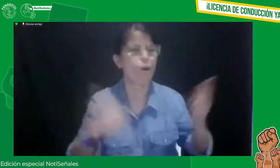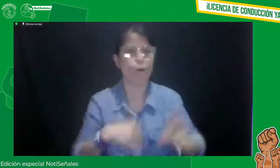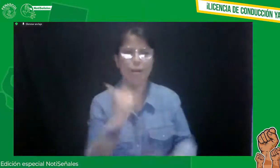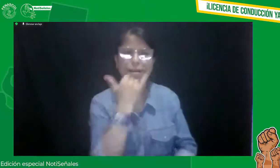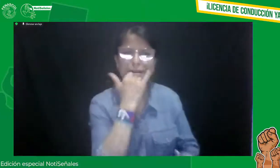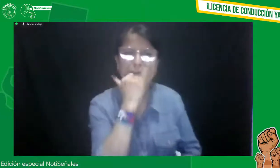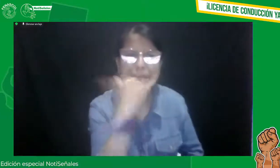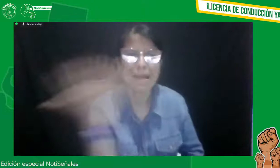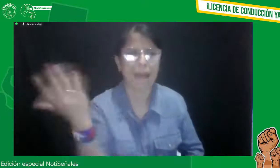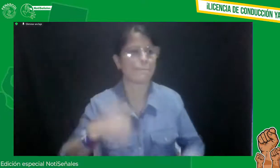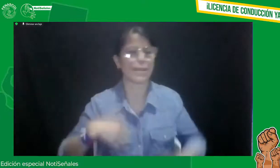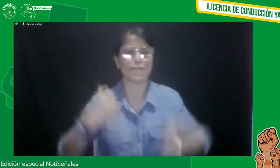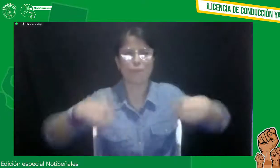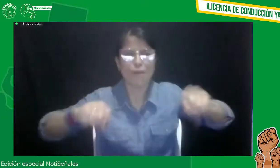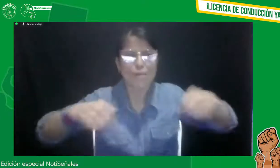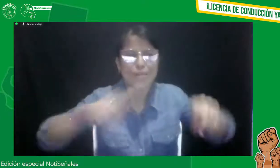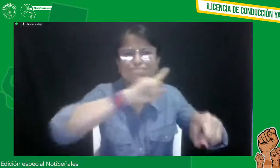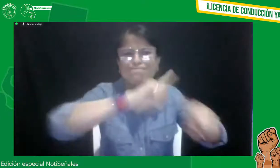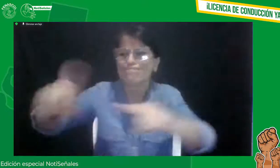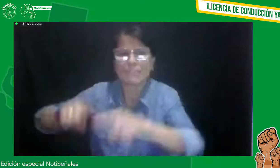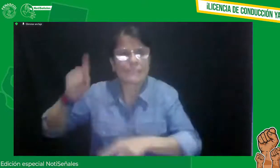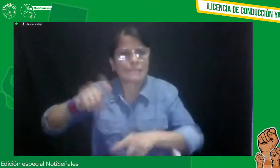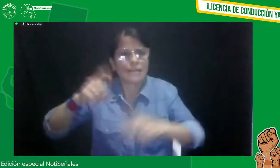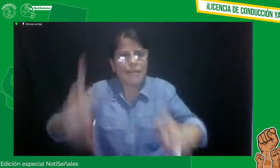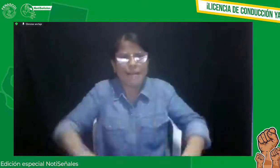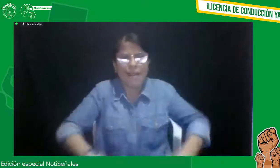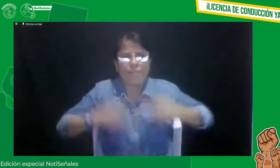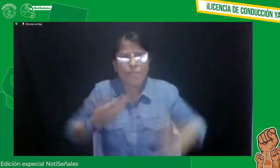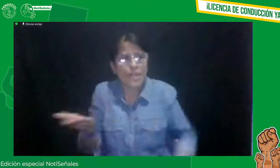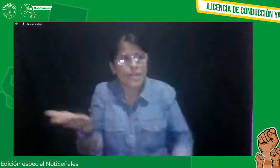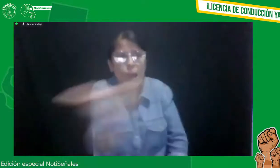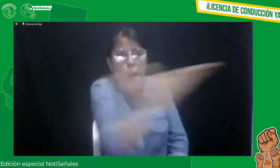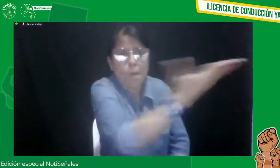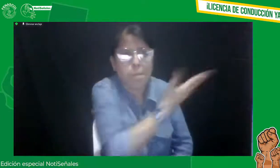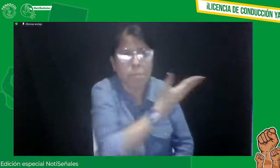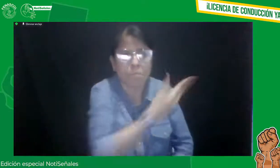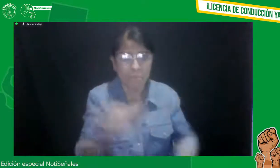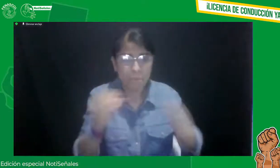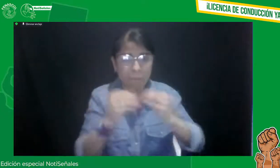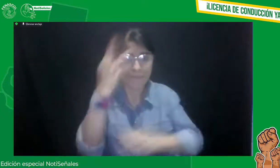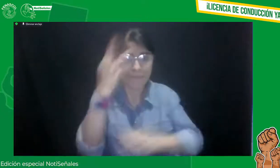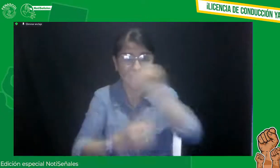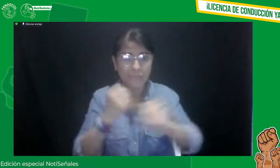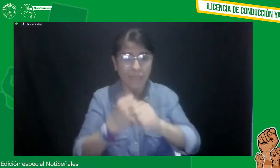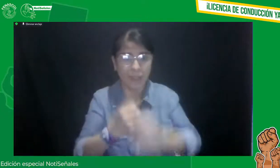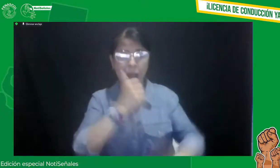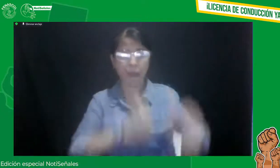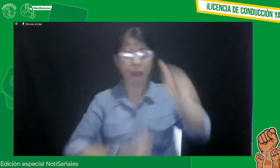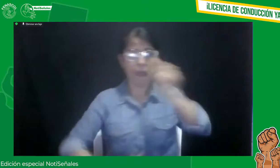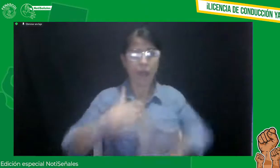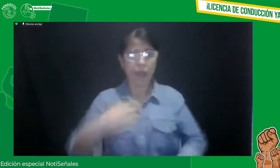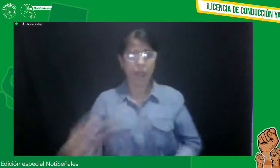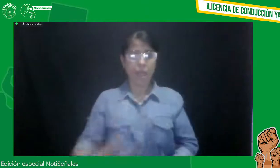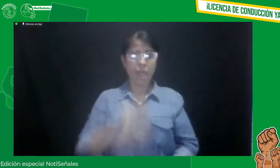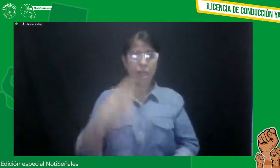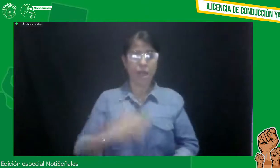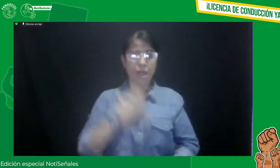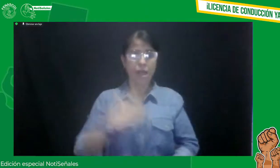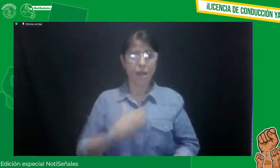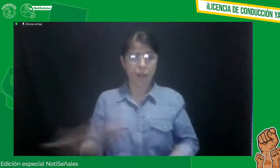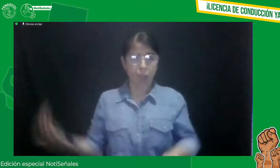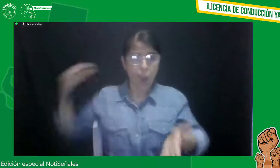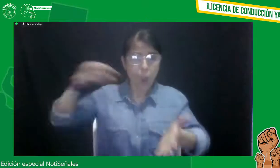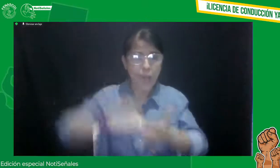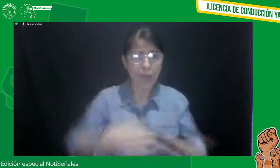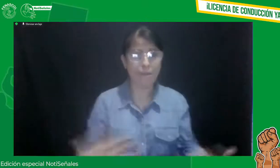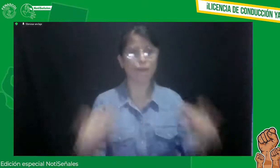muchas personas sordas que trabajan en camiones, en taxis, en motos domiciliarias. Está la necesidad y